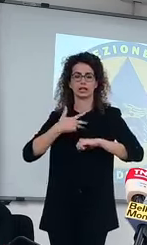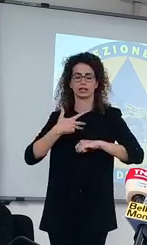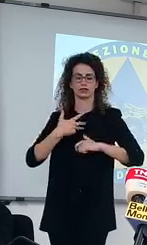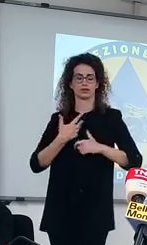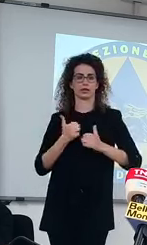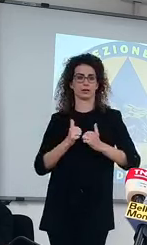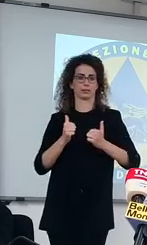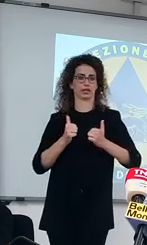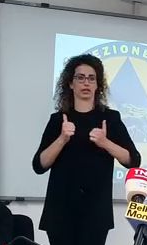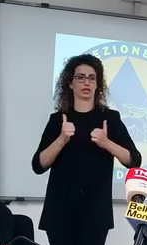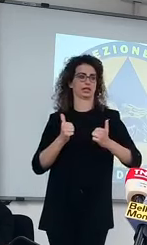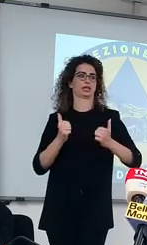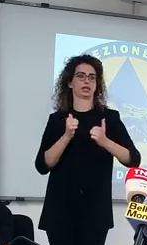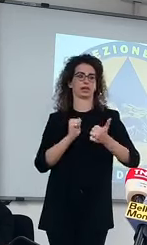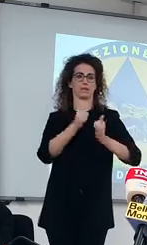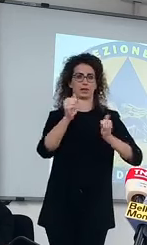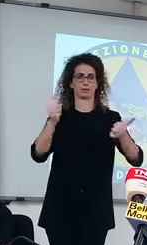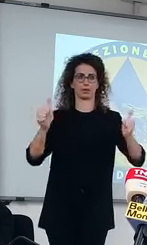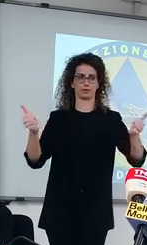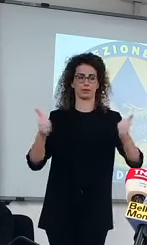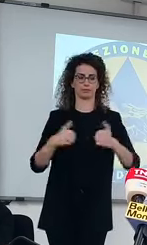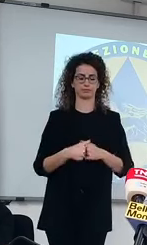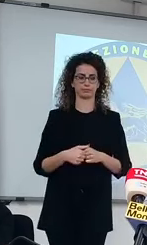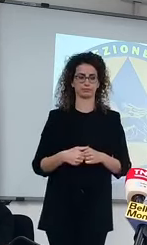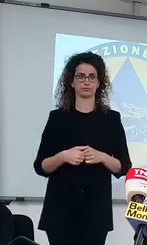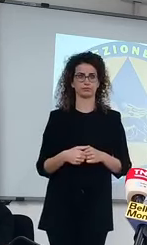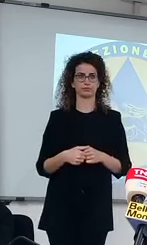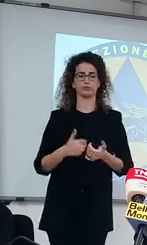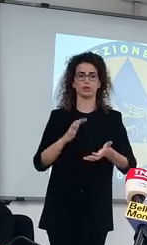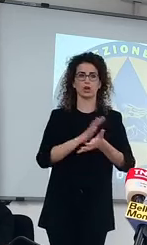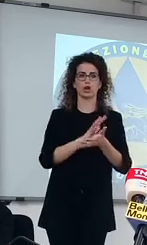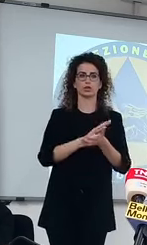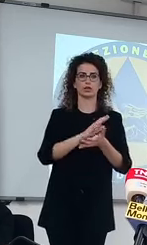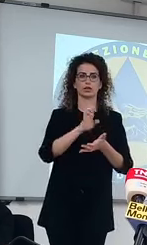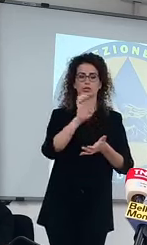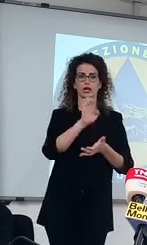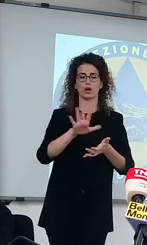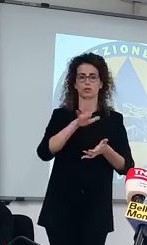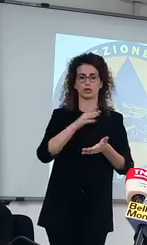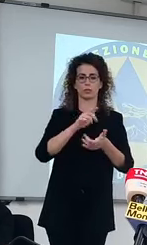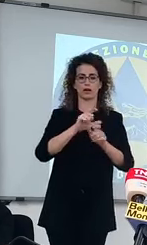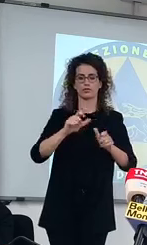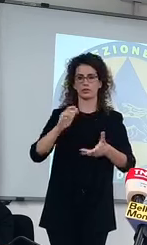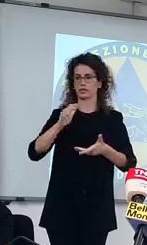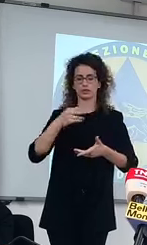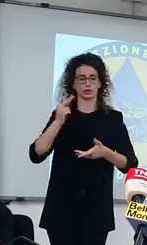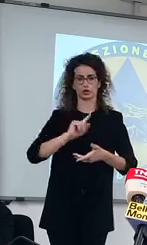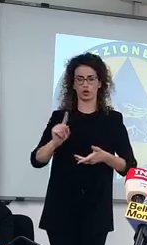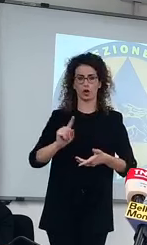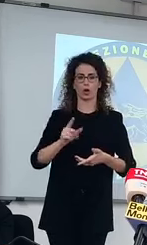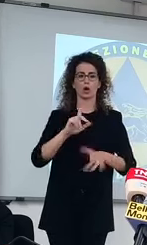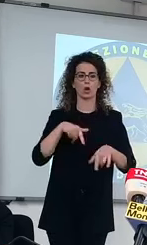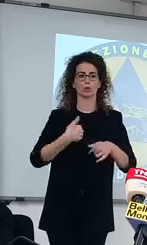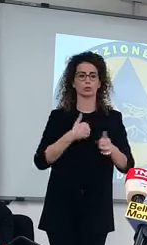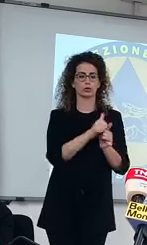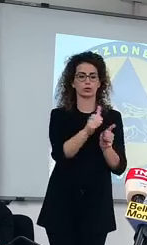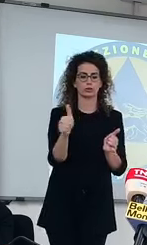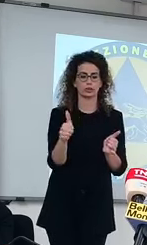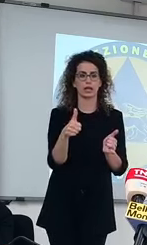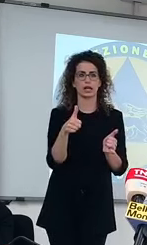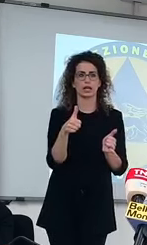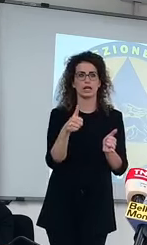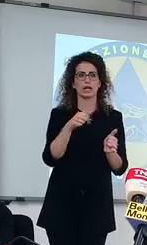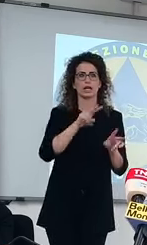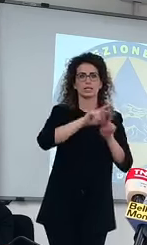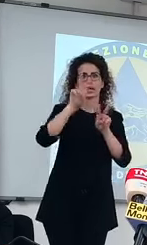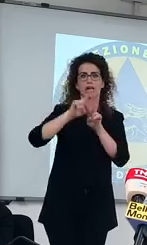roba imbarazzante, dal contratto europeo che non ci dà vaccini a tutto quello che sono poi le singole scelte dei